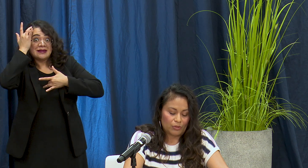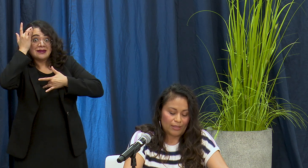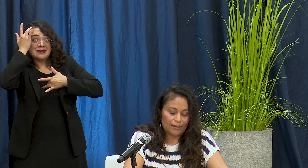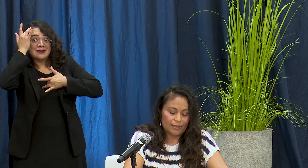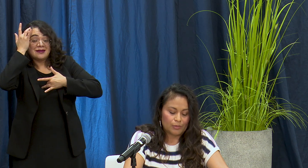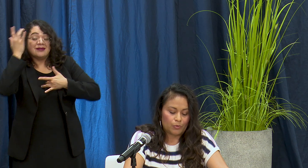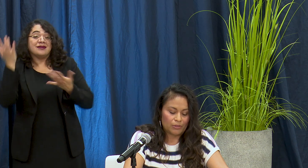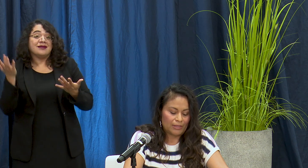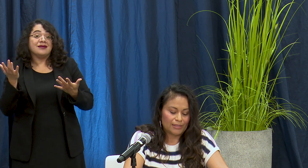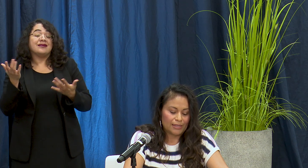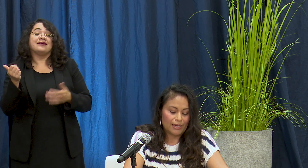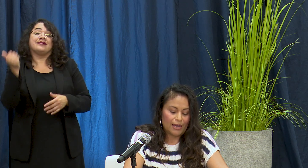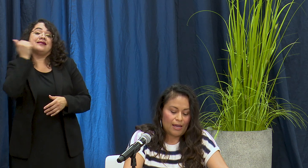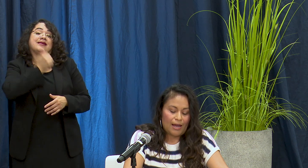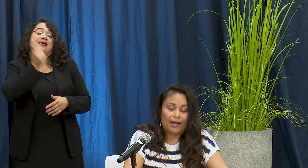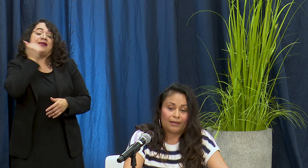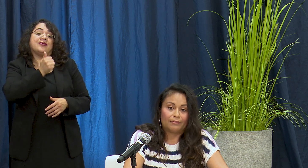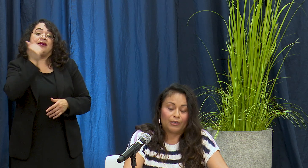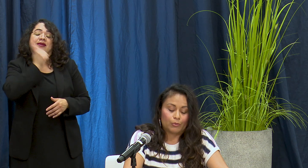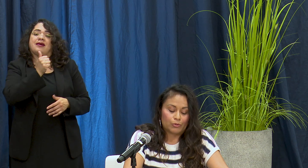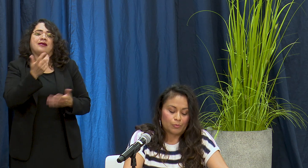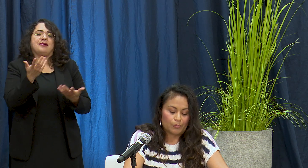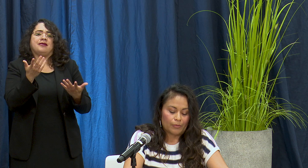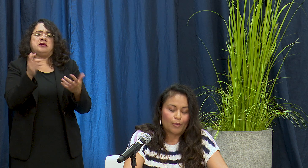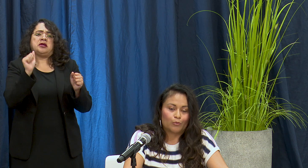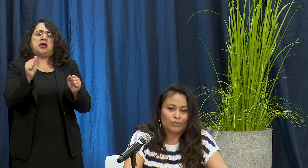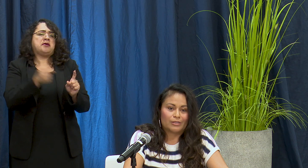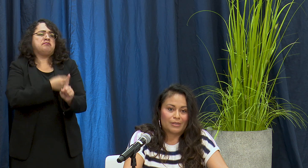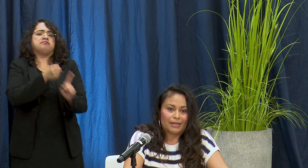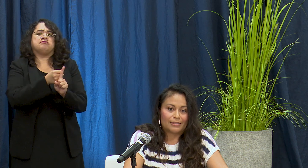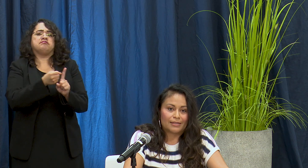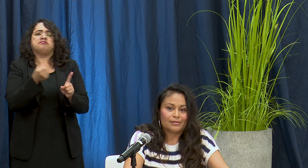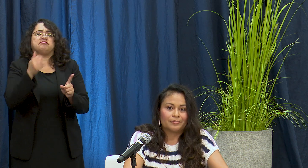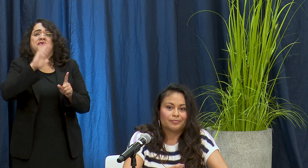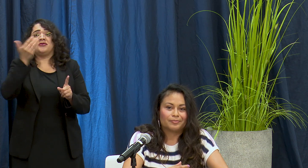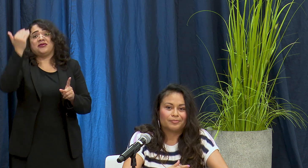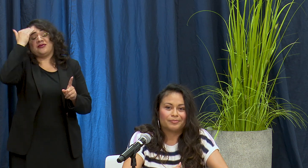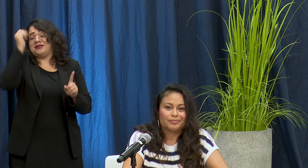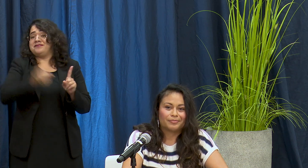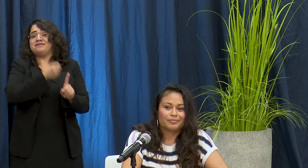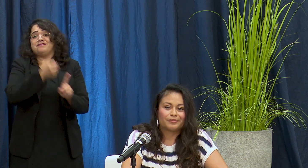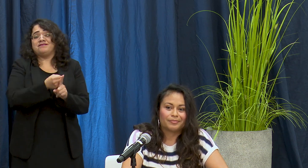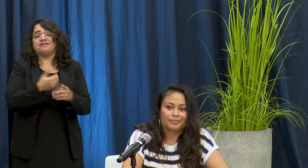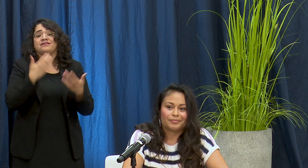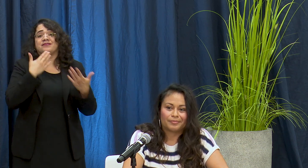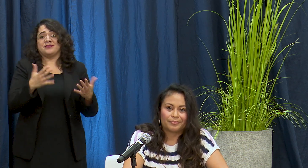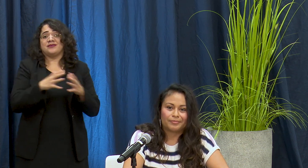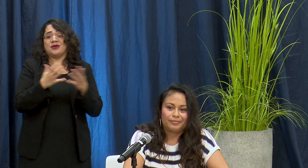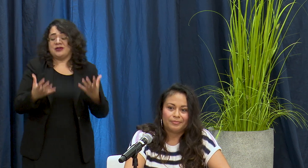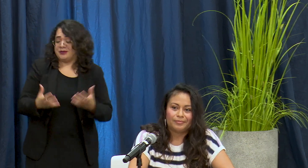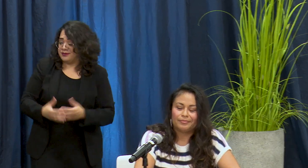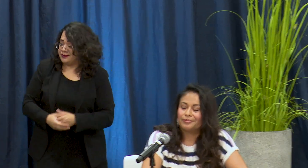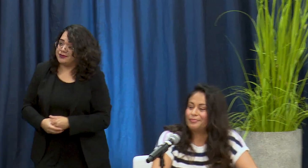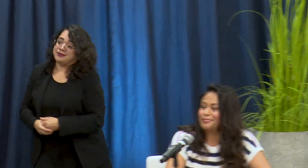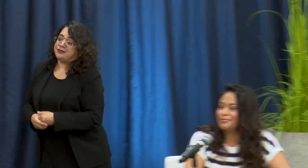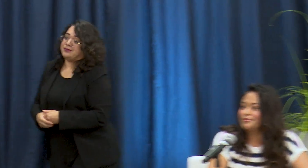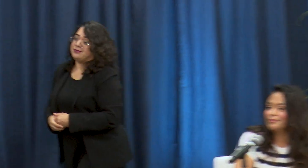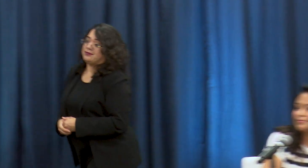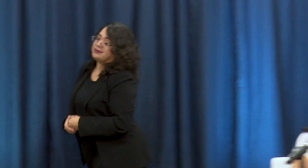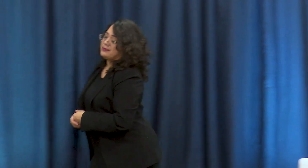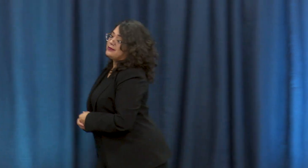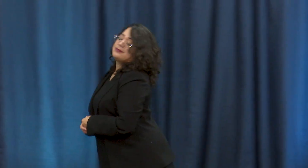una oportunidad de exponerse al virus. Muchísimas gracias. Gracias. And I